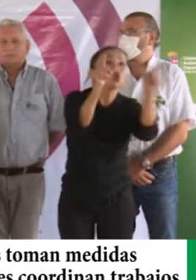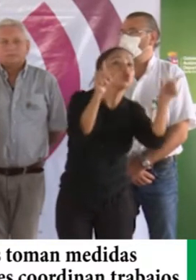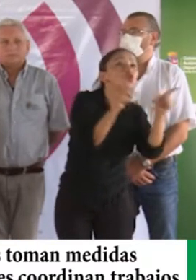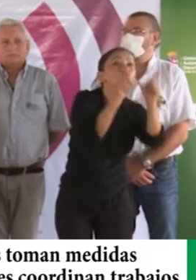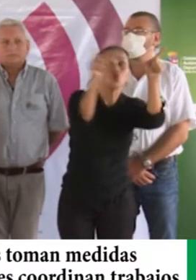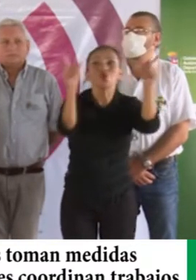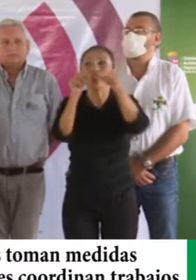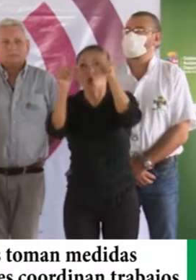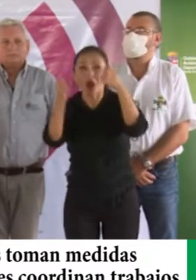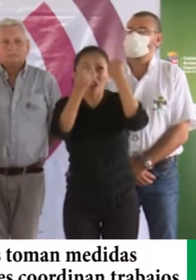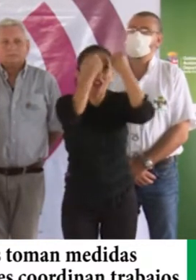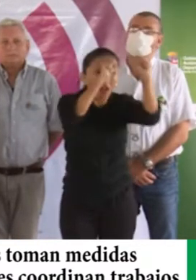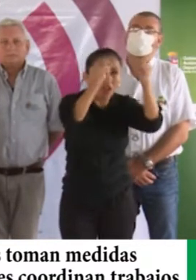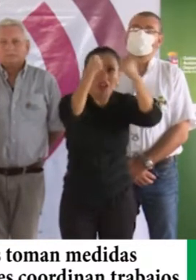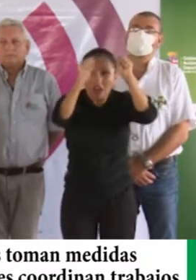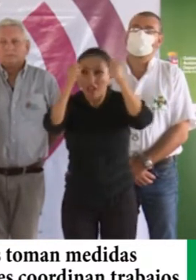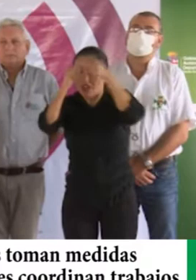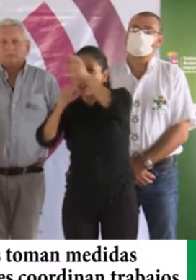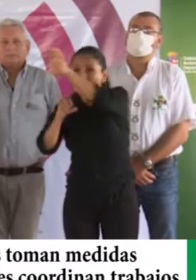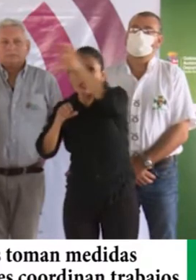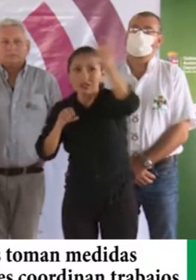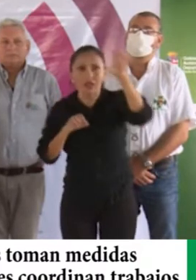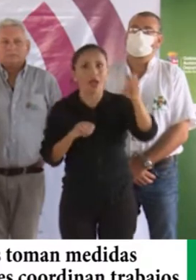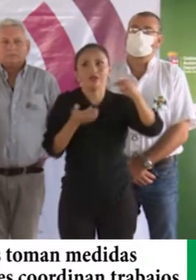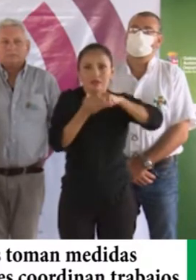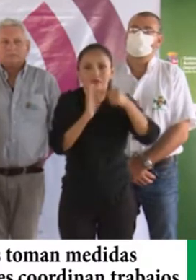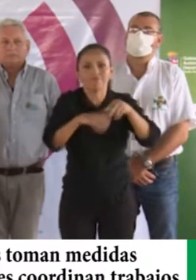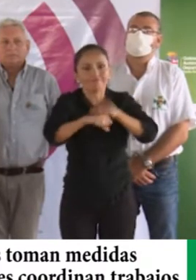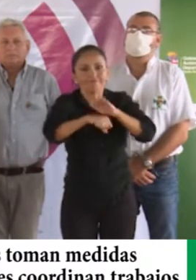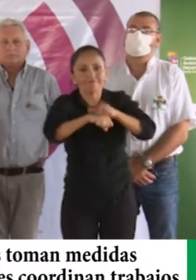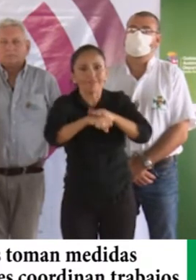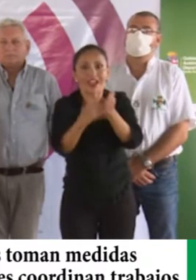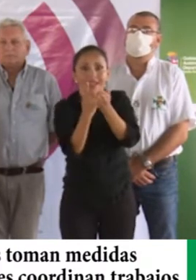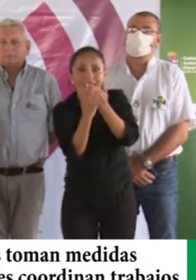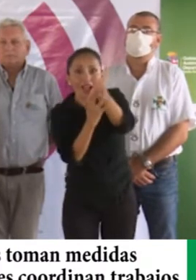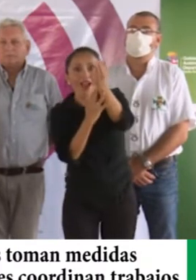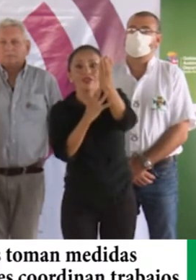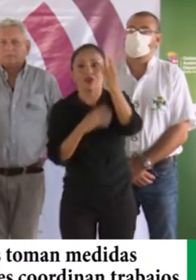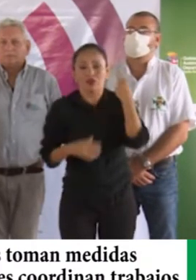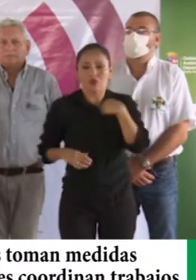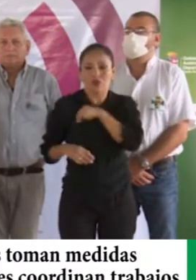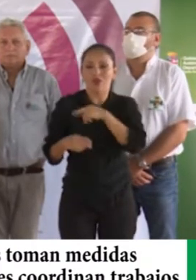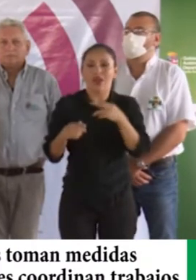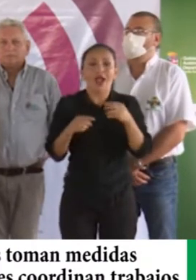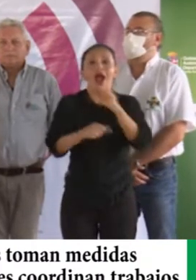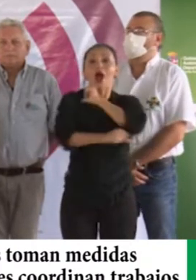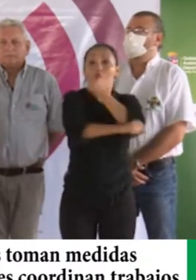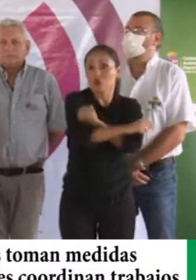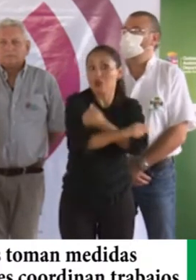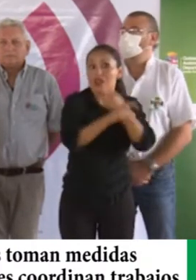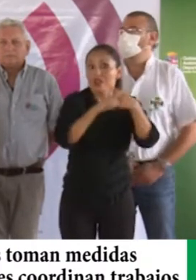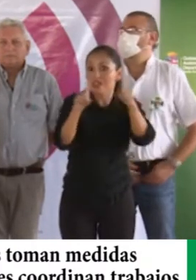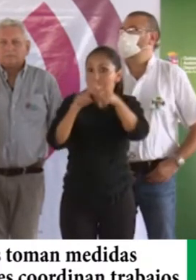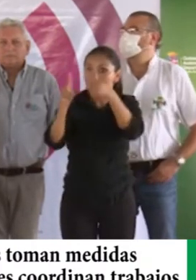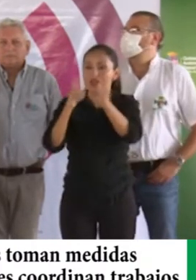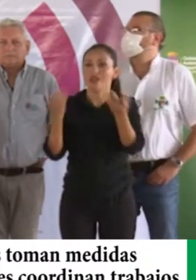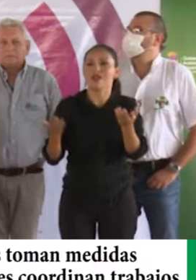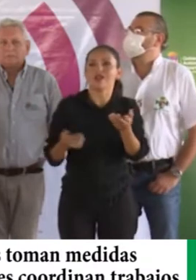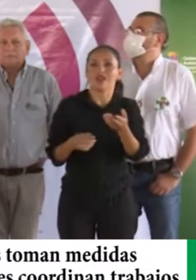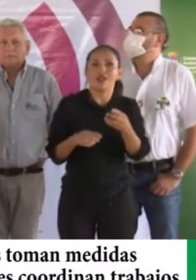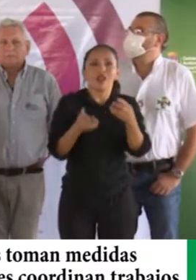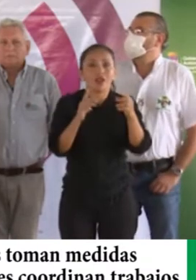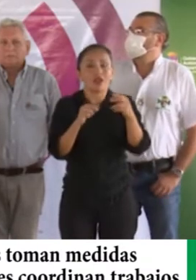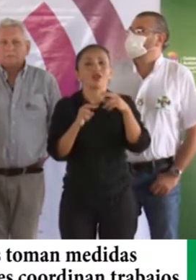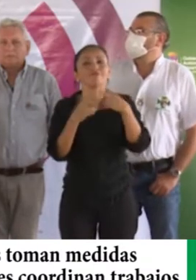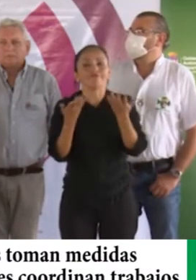no están obedeciendo la cuarentena de poder, a través de nuestras competencias de ley y de nuestras instancias